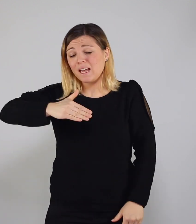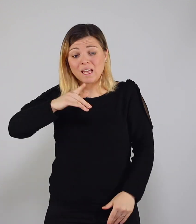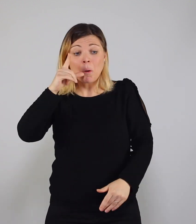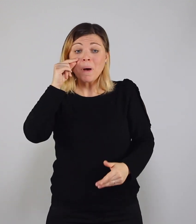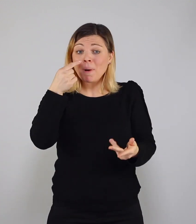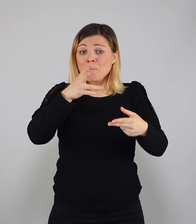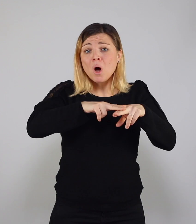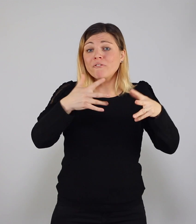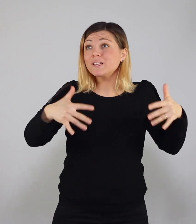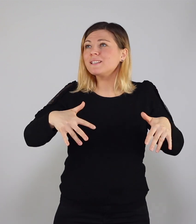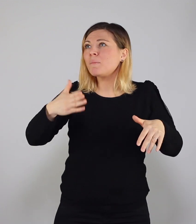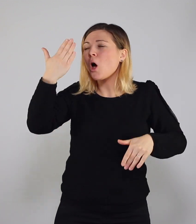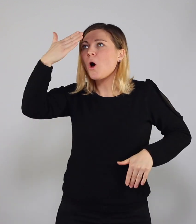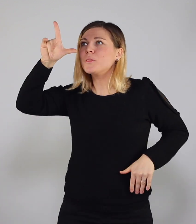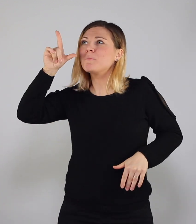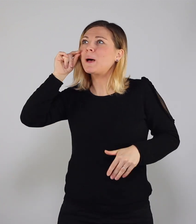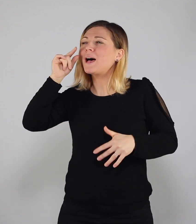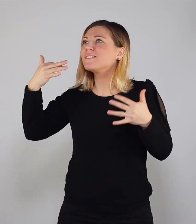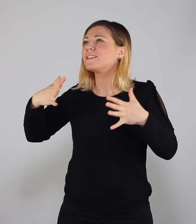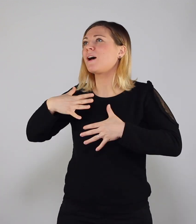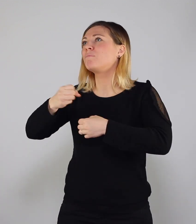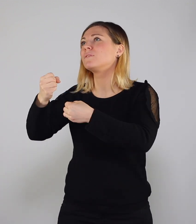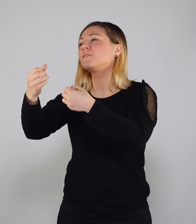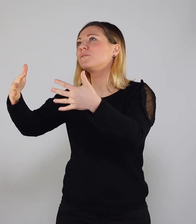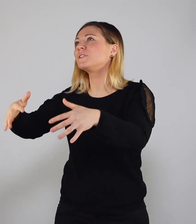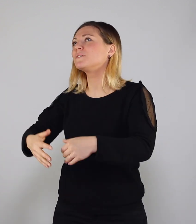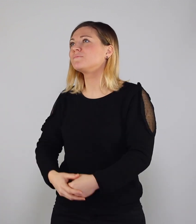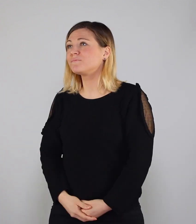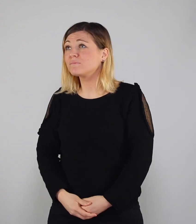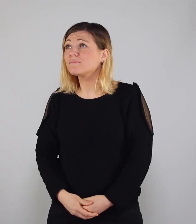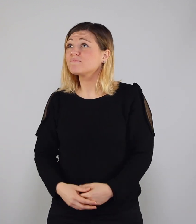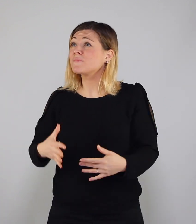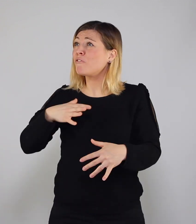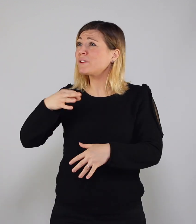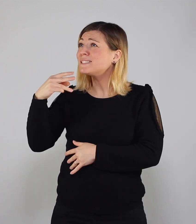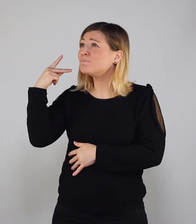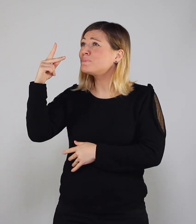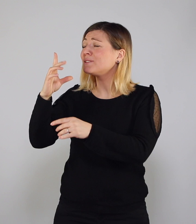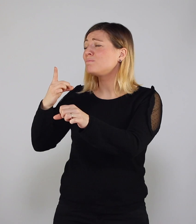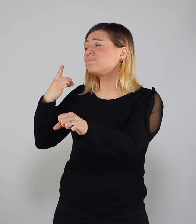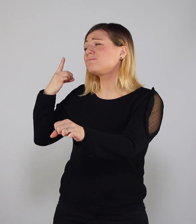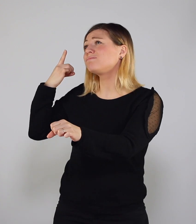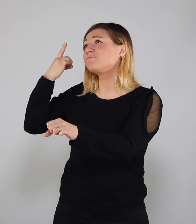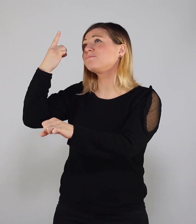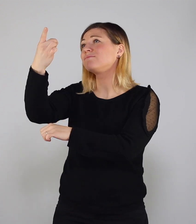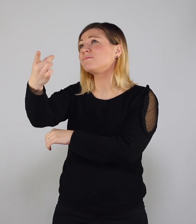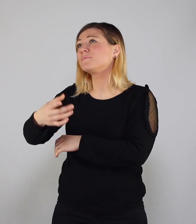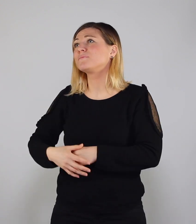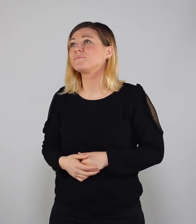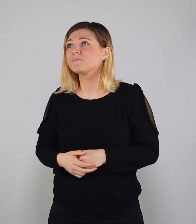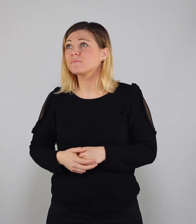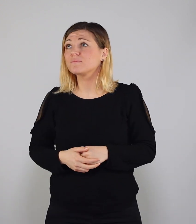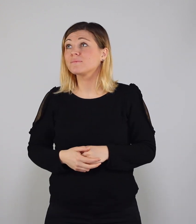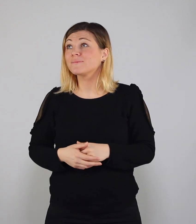perdu un père, mais j'étais persuadé qu'un autre m'avait déjà adopté. Et je serais son fils à tout